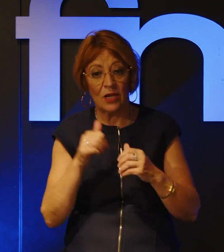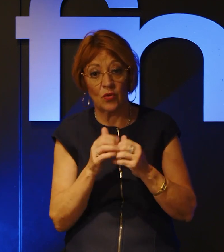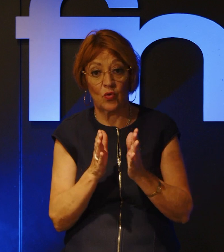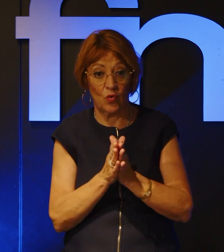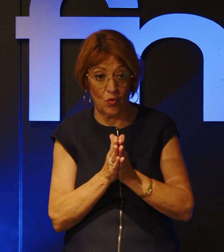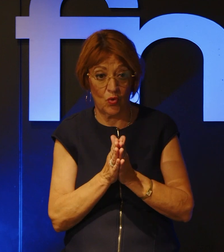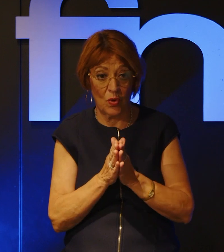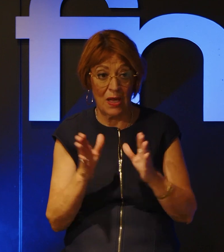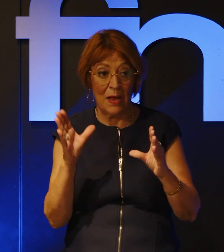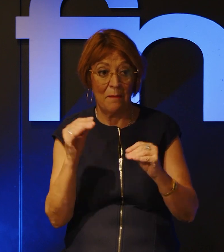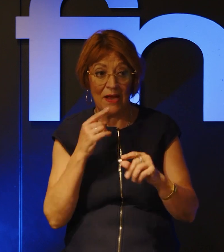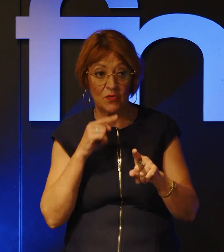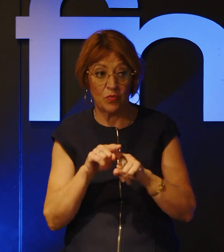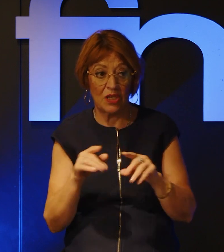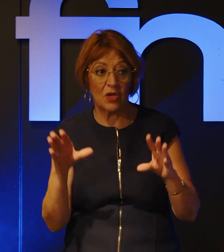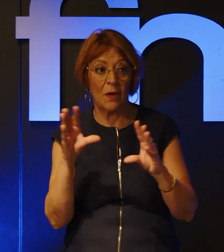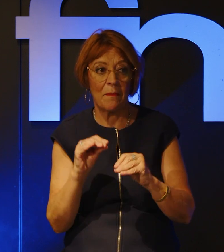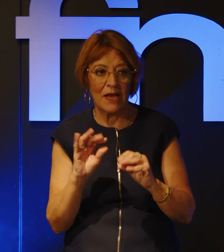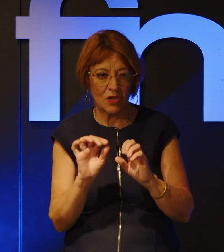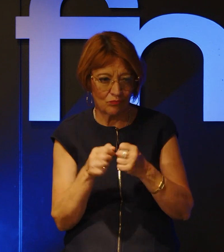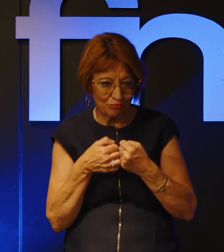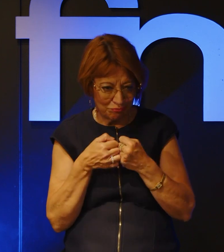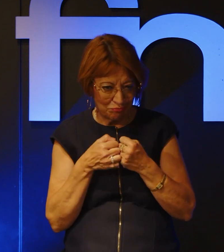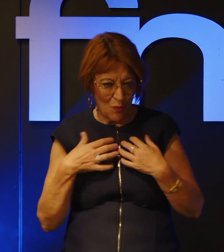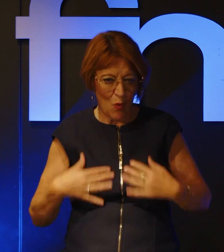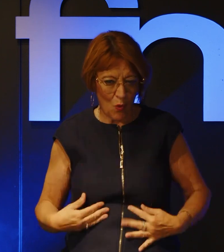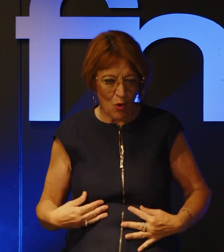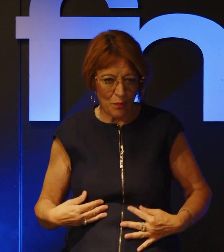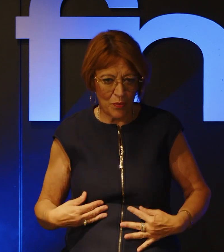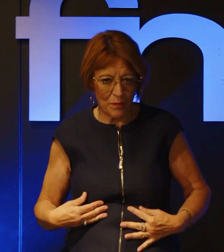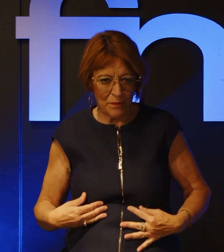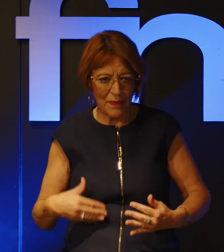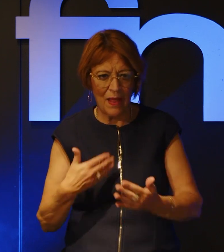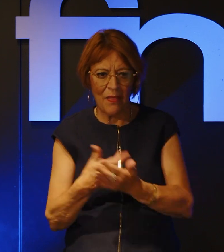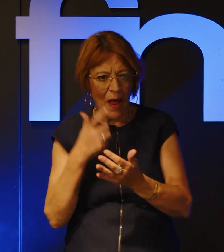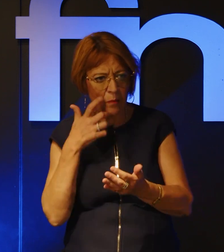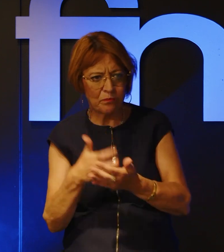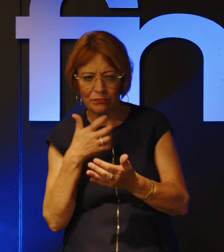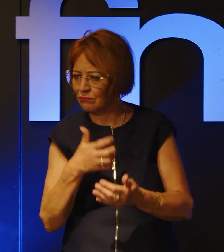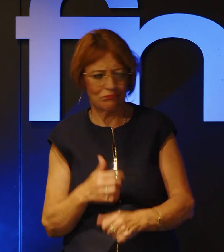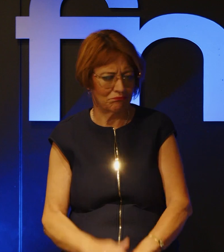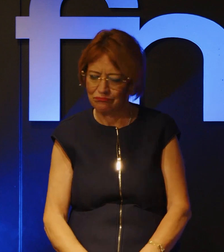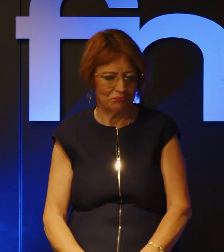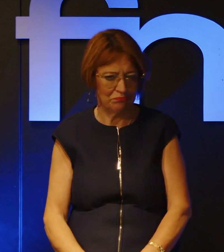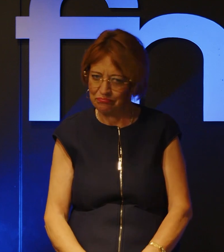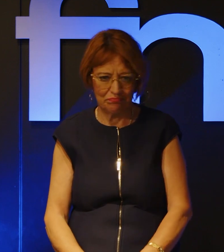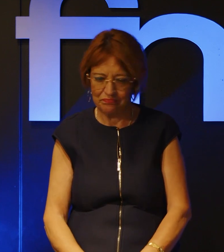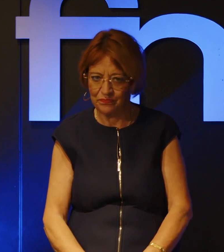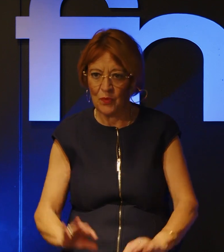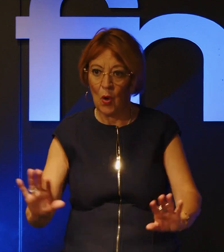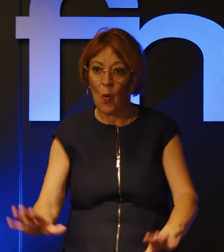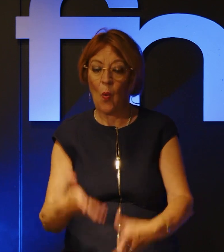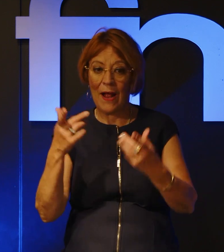seja mais político e mais resguardado em termos do corpo não dá tanta visibilidade a partir do